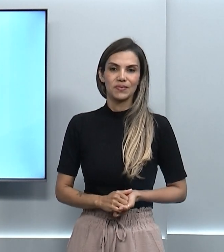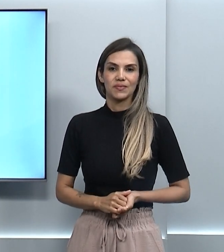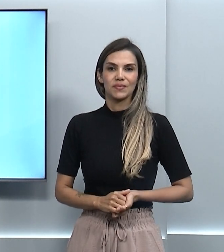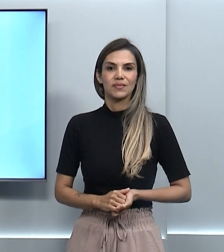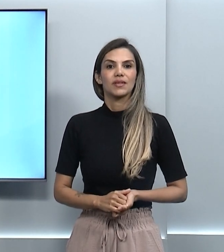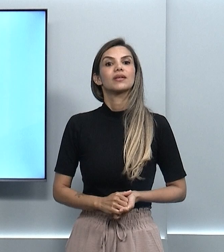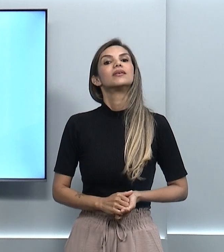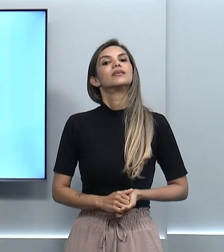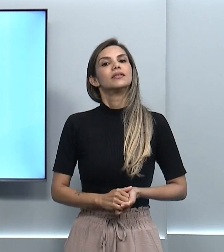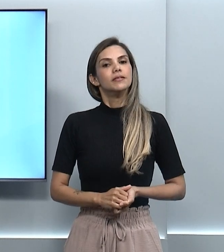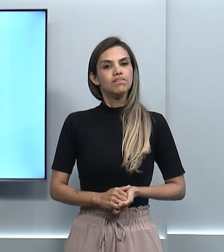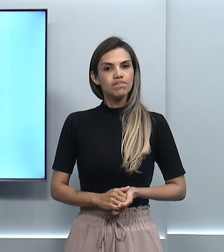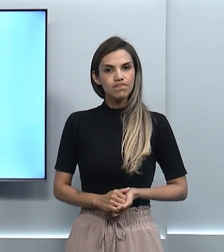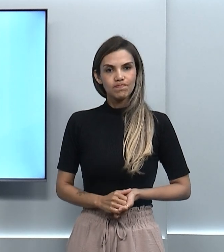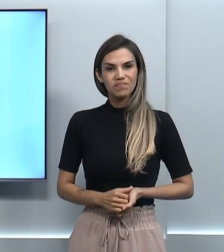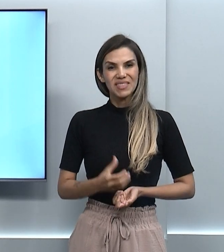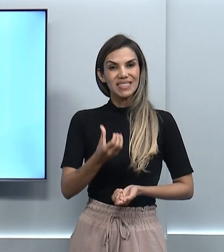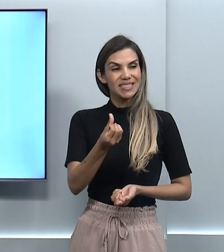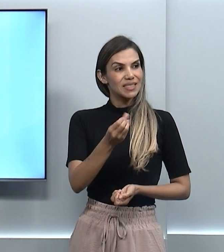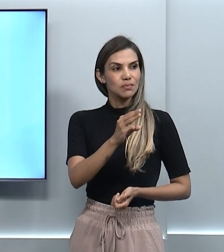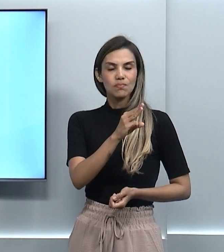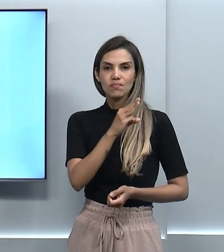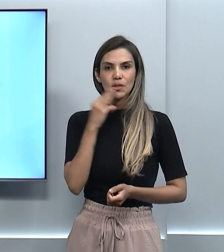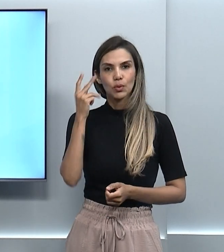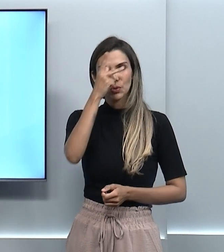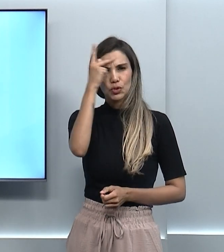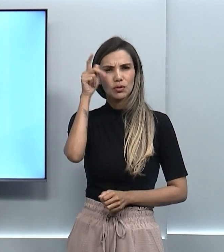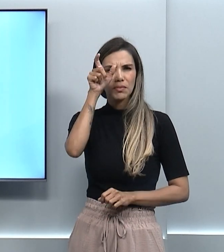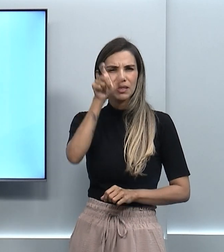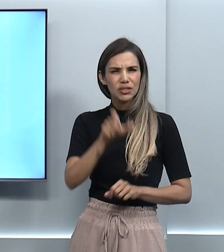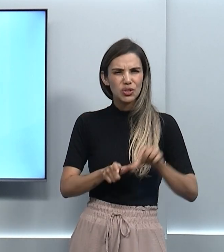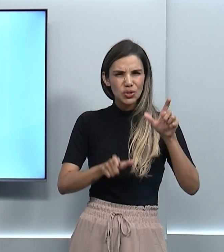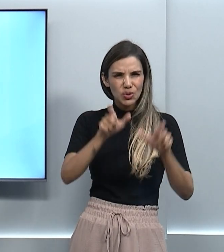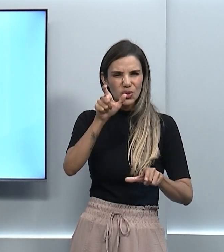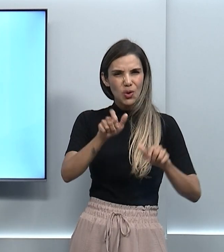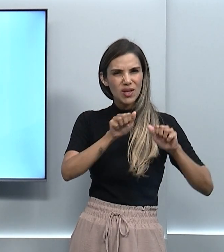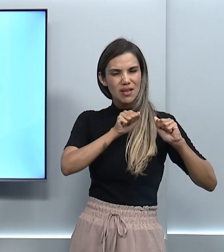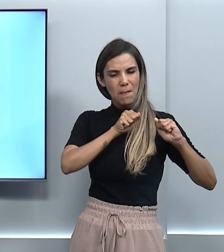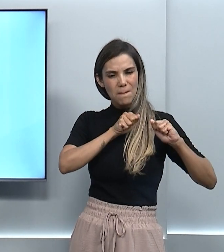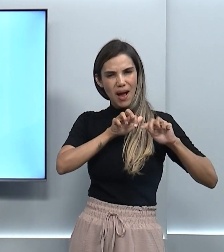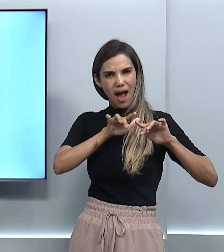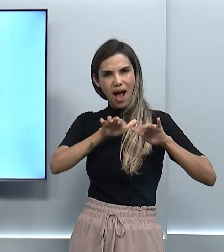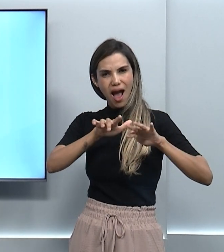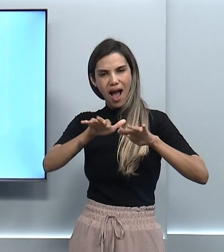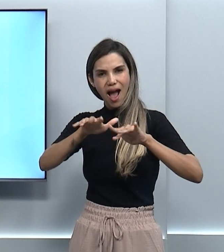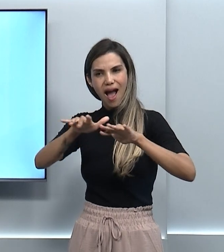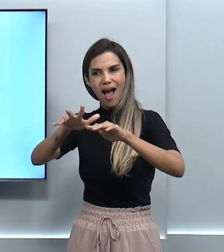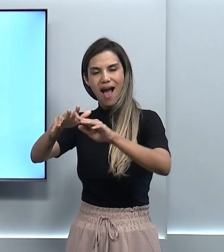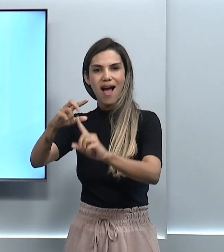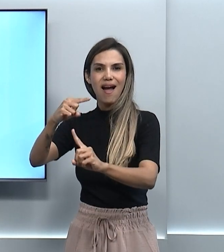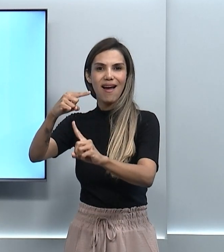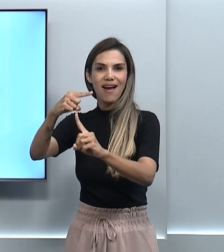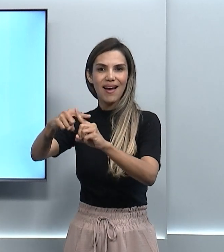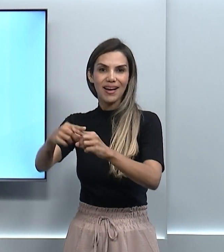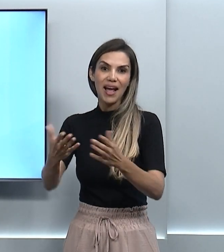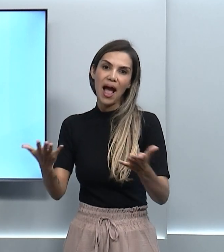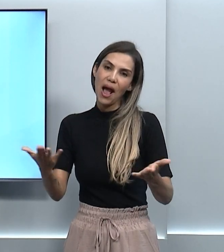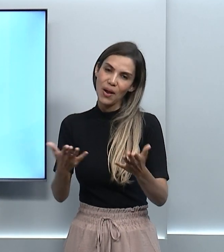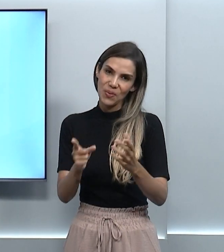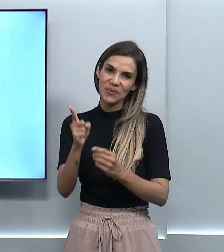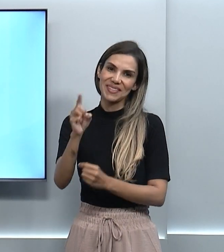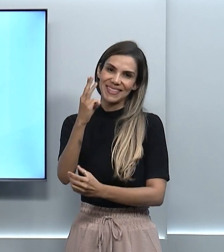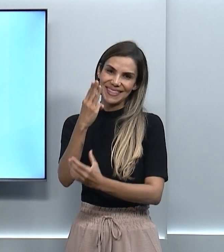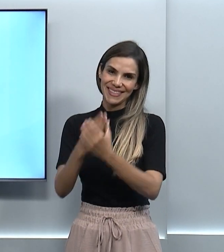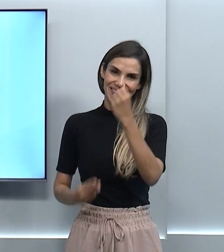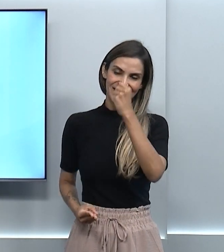E olha só, mais de 6 milhões de romeiros são esperados na Romaria do Divino Pai Eterno deste ano. Em